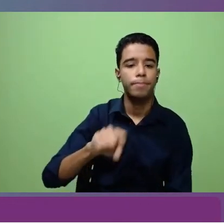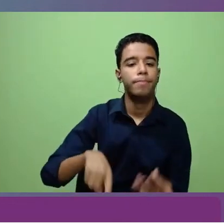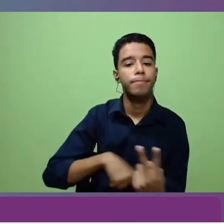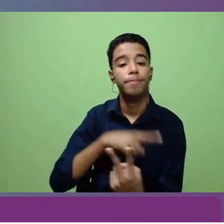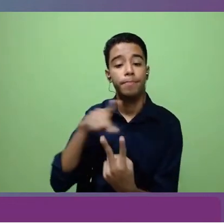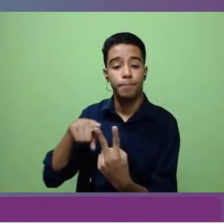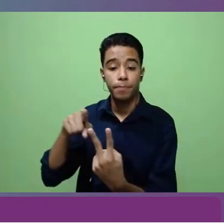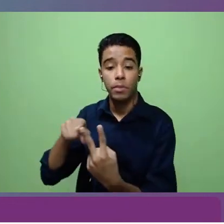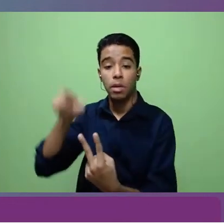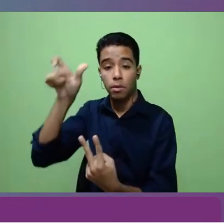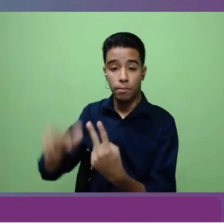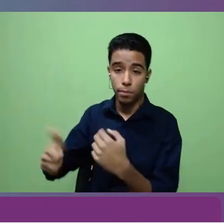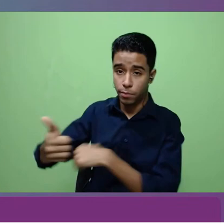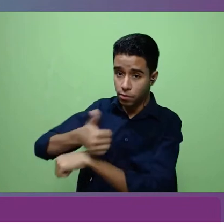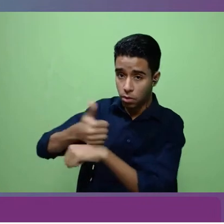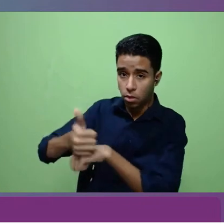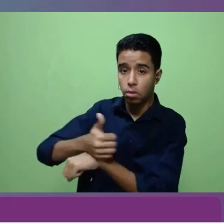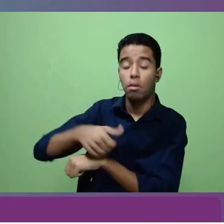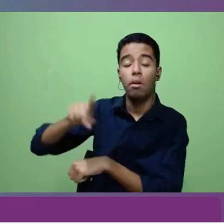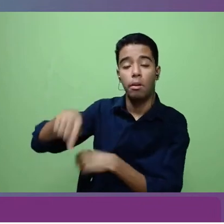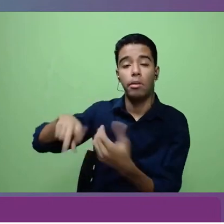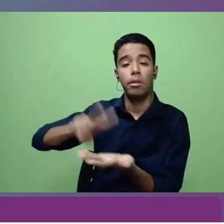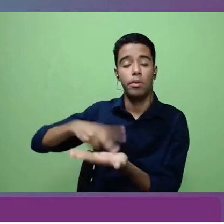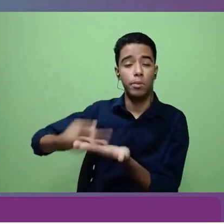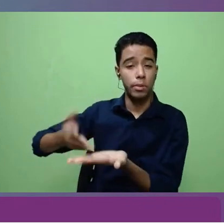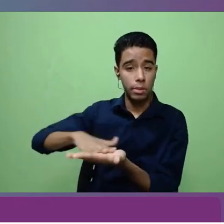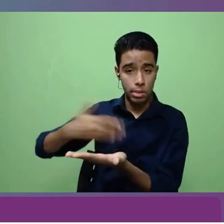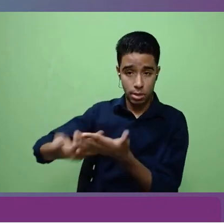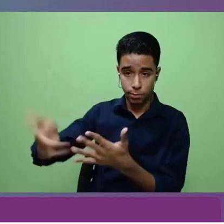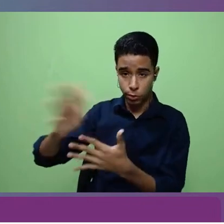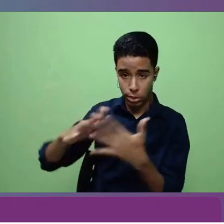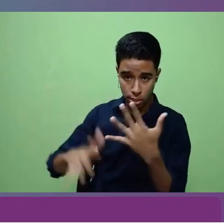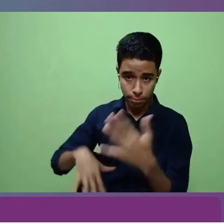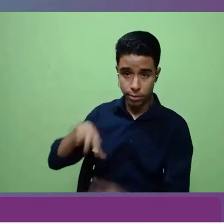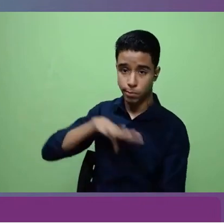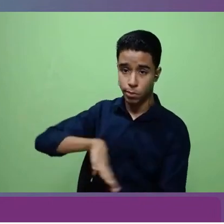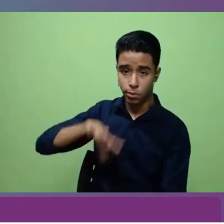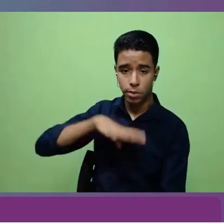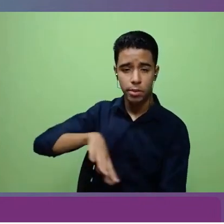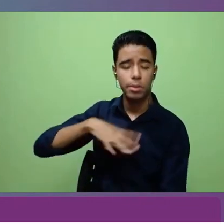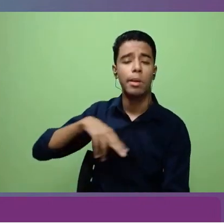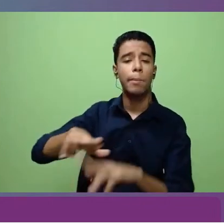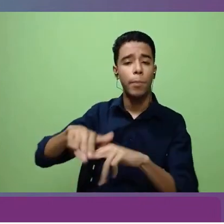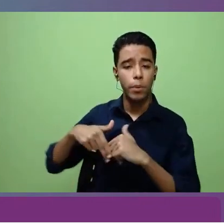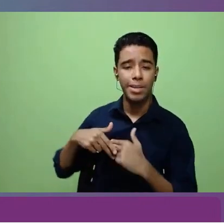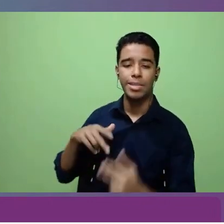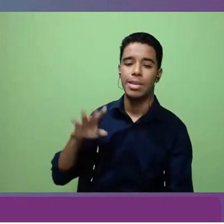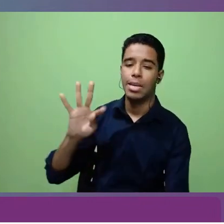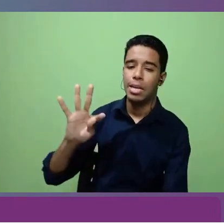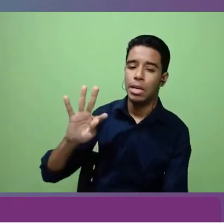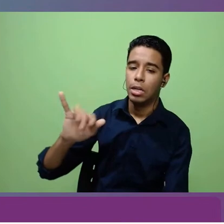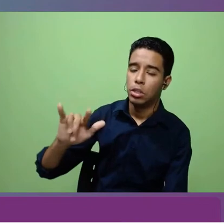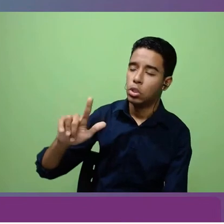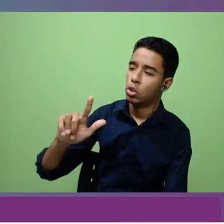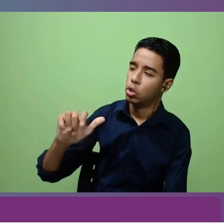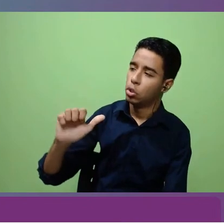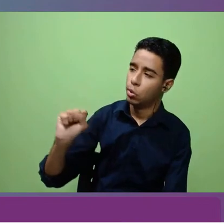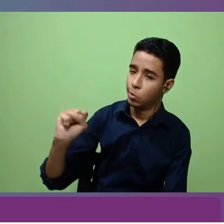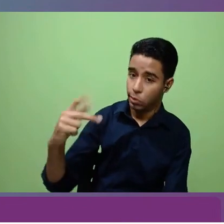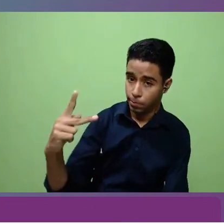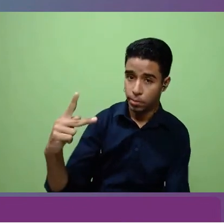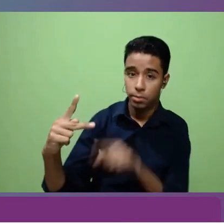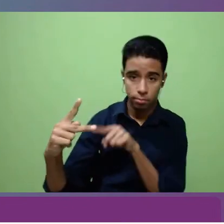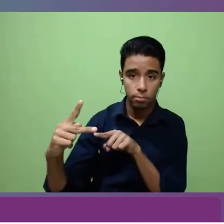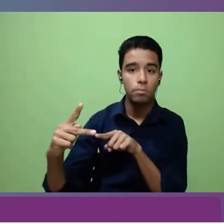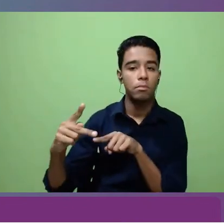de Libras, português. Então, segue o padrão de nomenclatura dos intérpretes. Então, o profissional